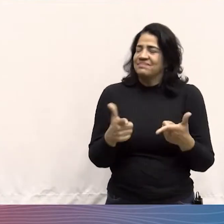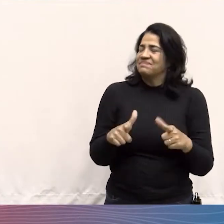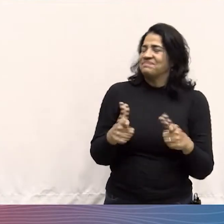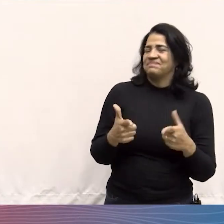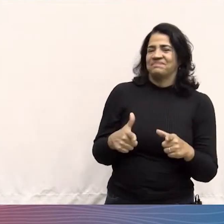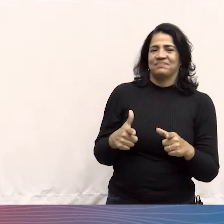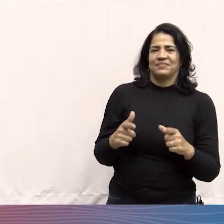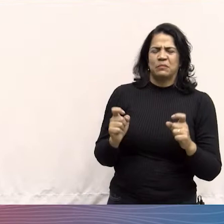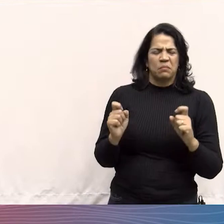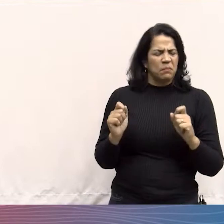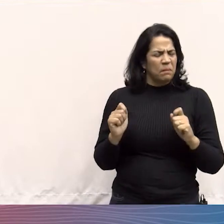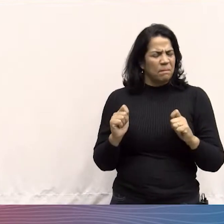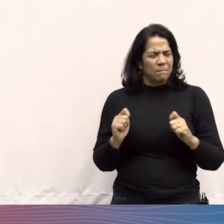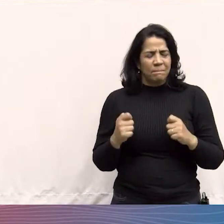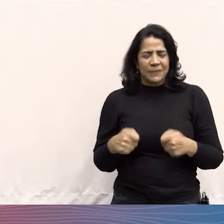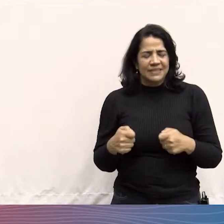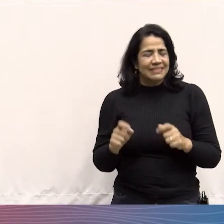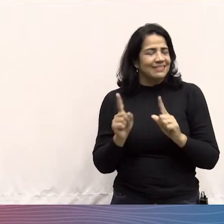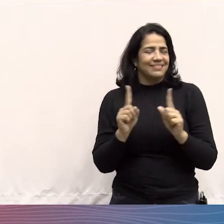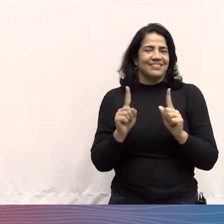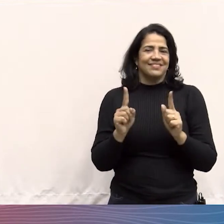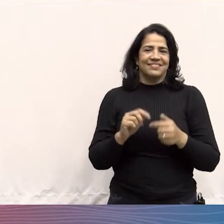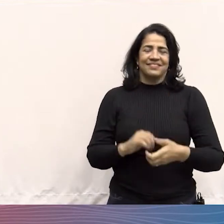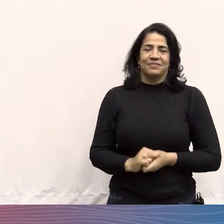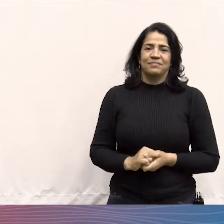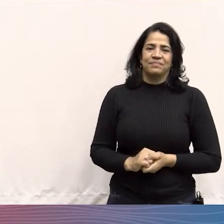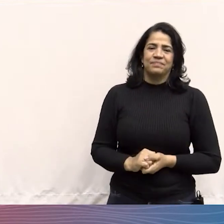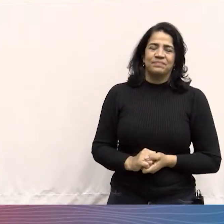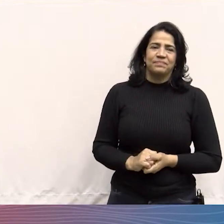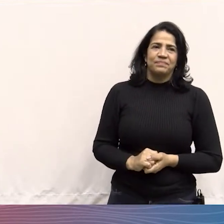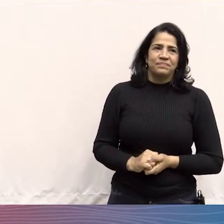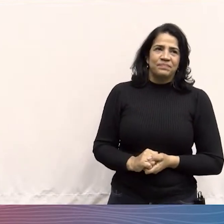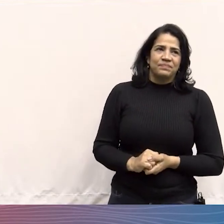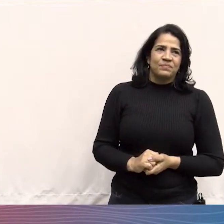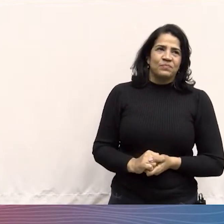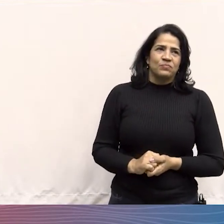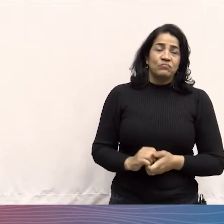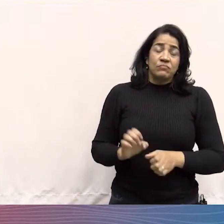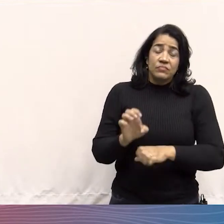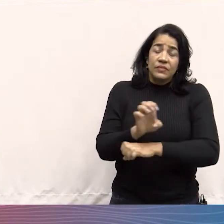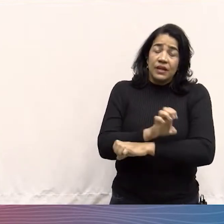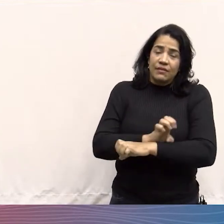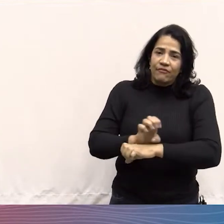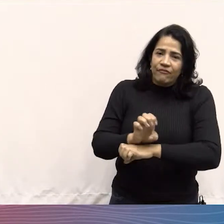E depois, irmãos, para concluir, vamos ver um pouco Efésios capítulo 1.